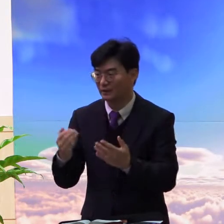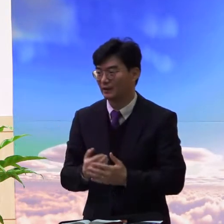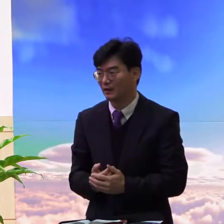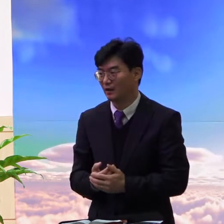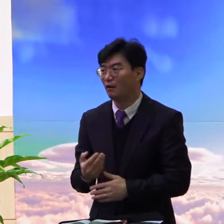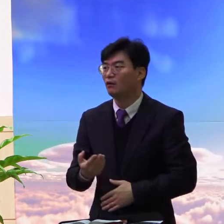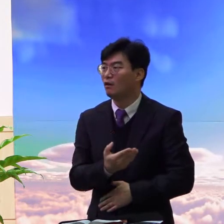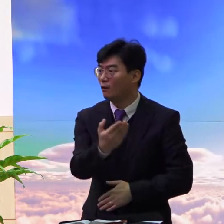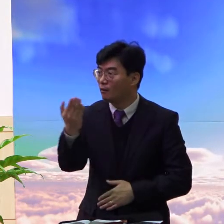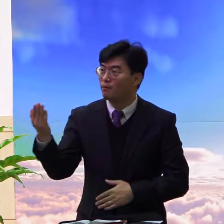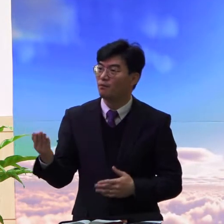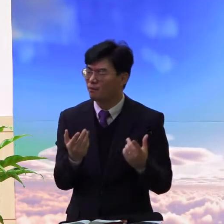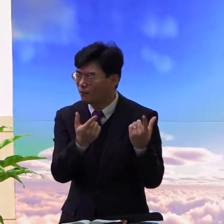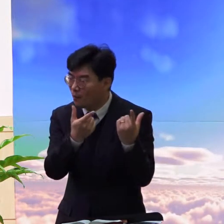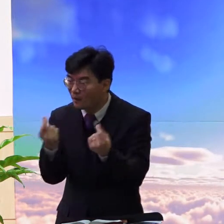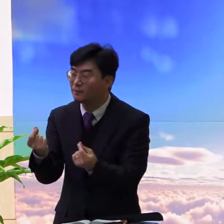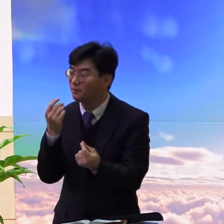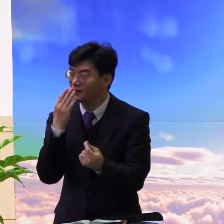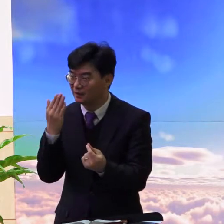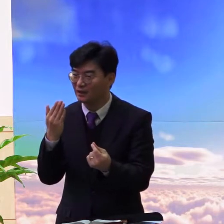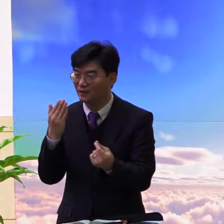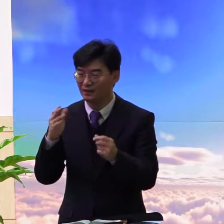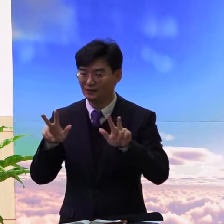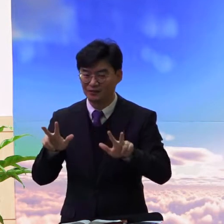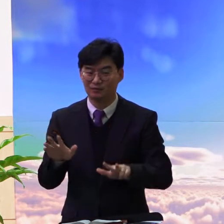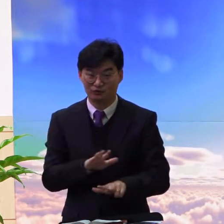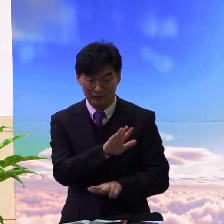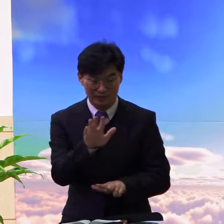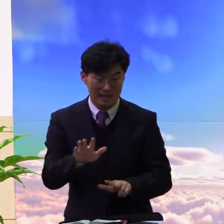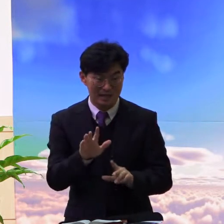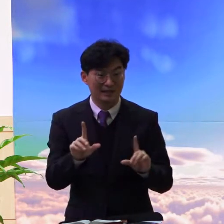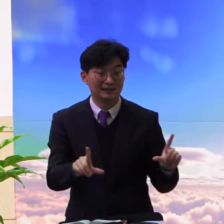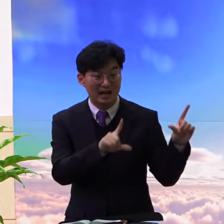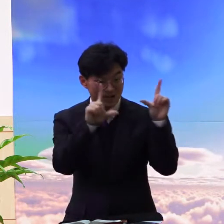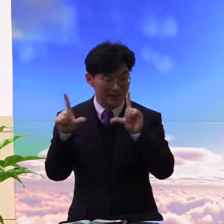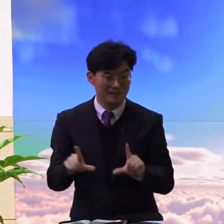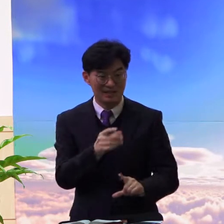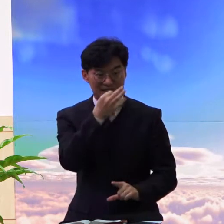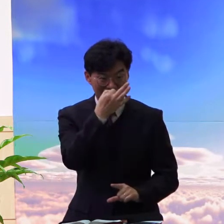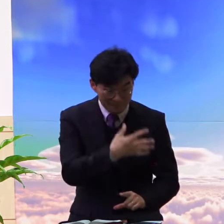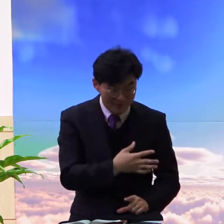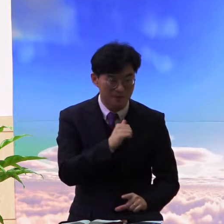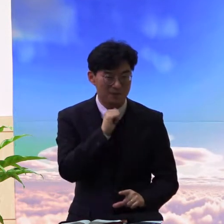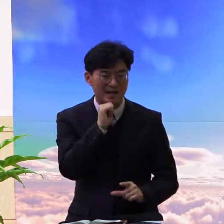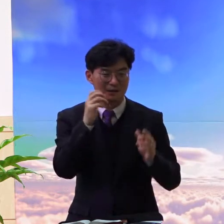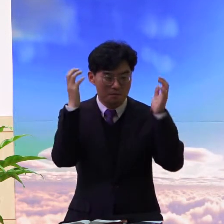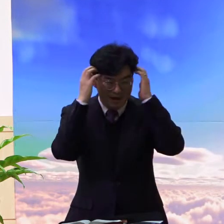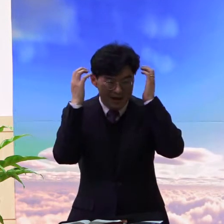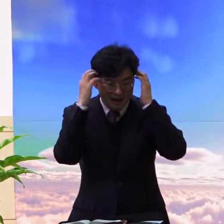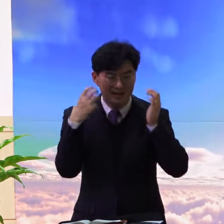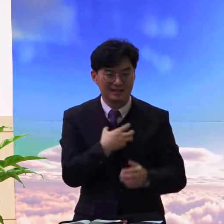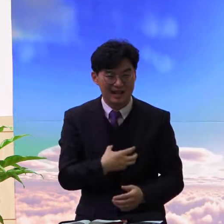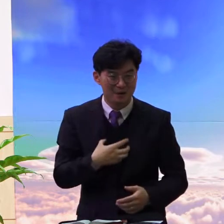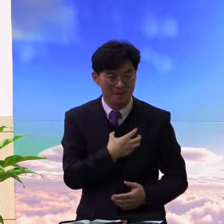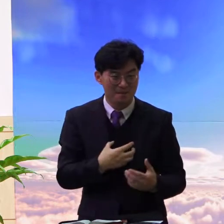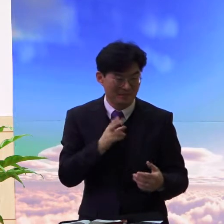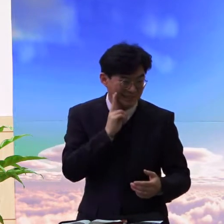믿습니다. 우리의 삶이 아무리 고통스럽고 아무리 괴롭고